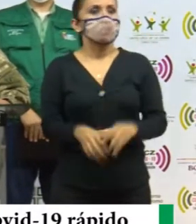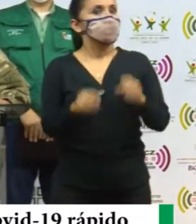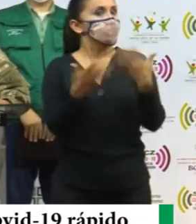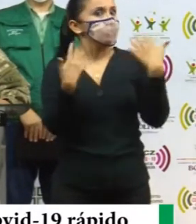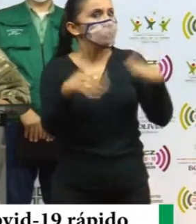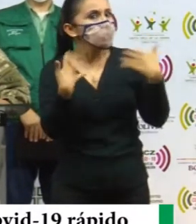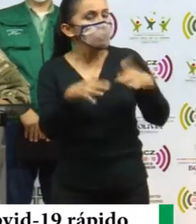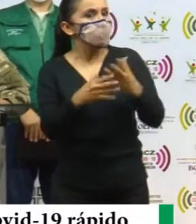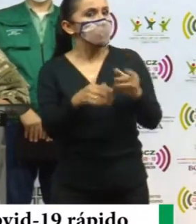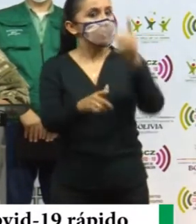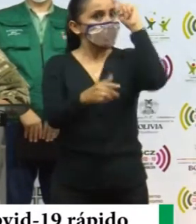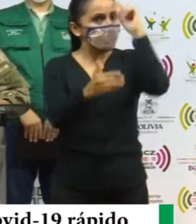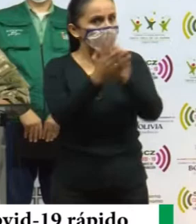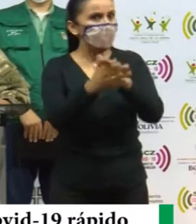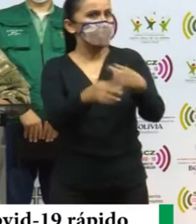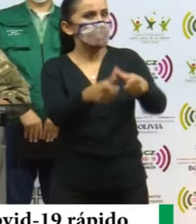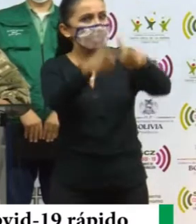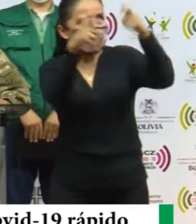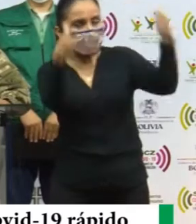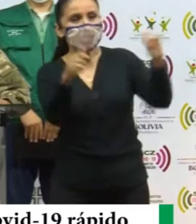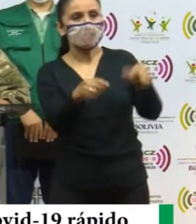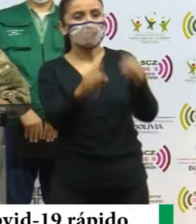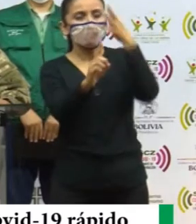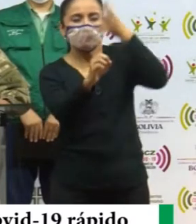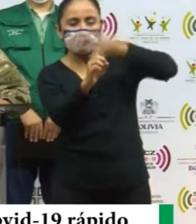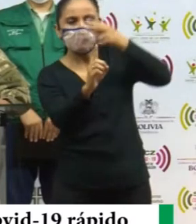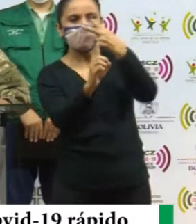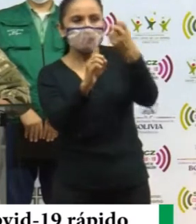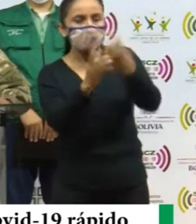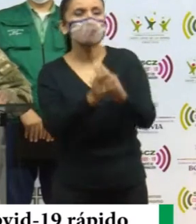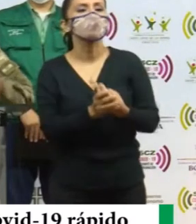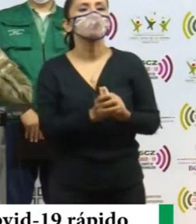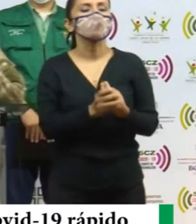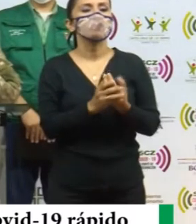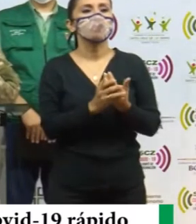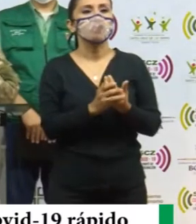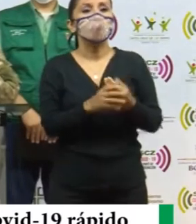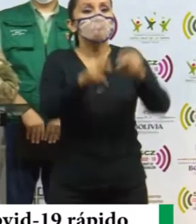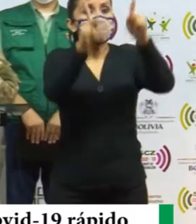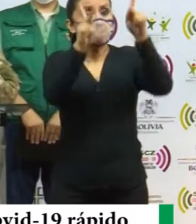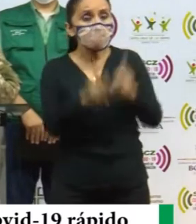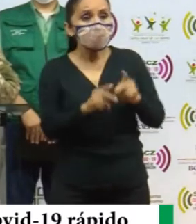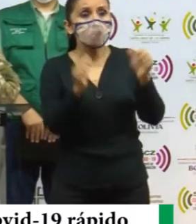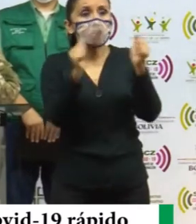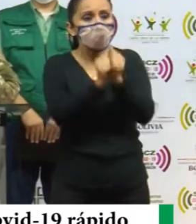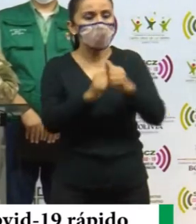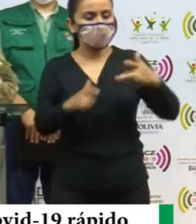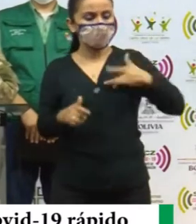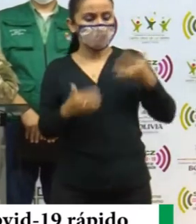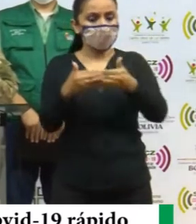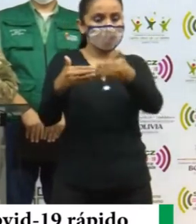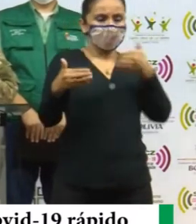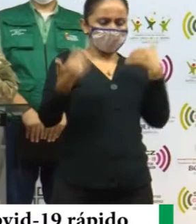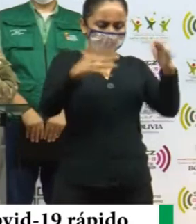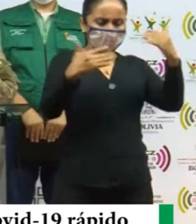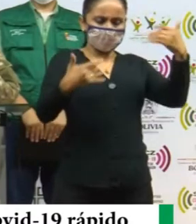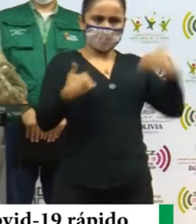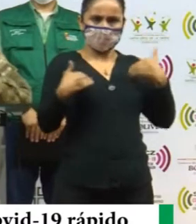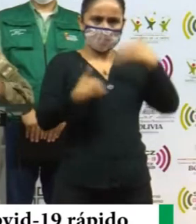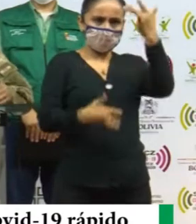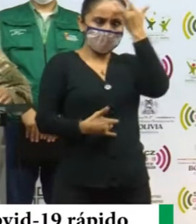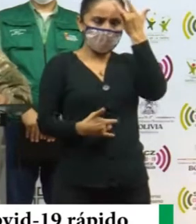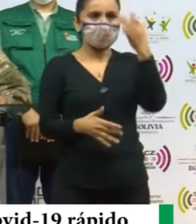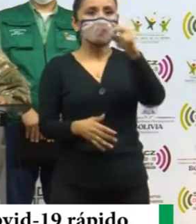altamente sospechosas, 249 personas, personas con patología de base,